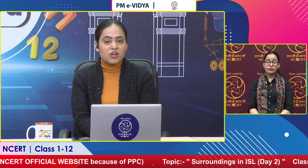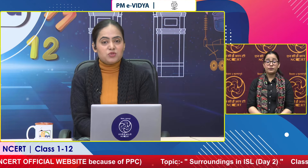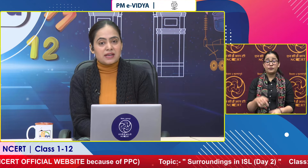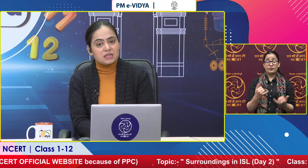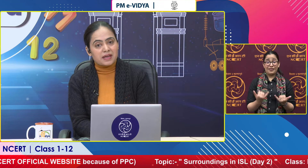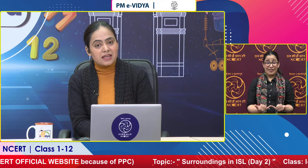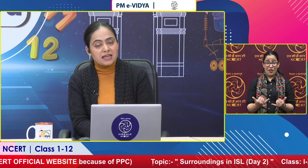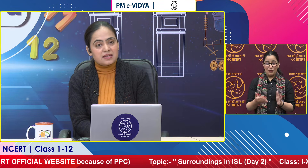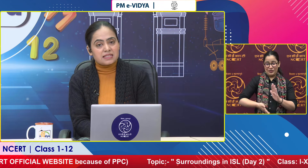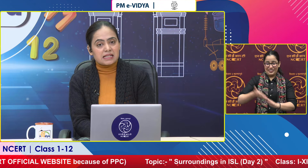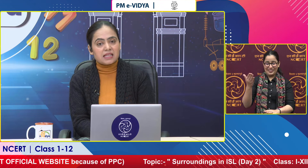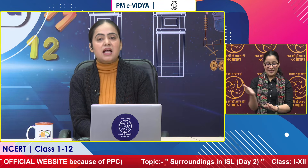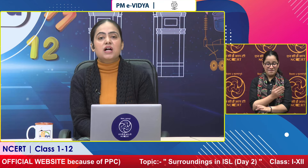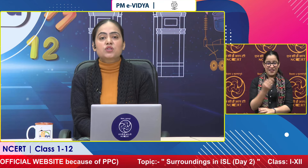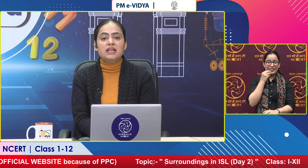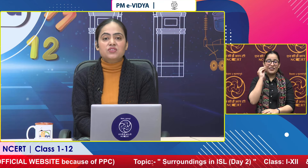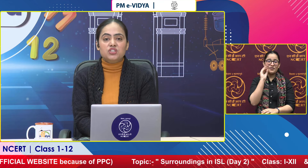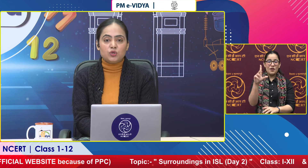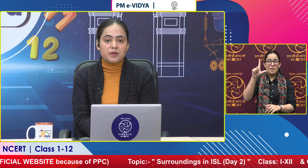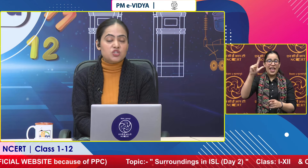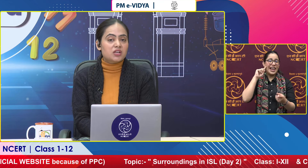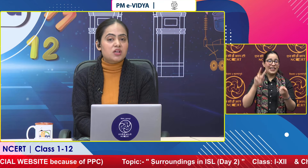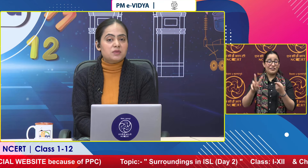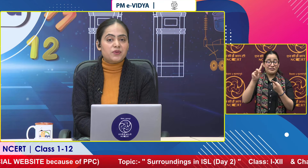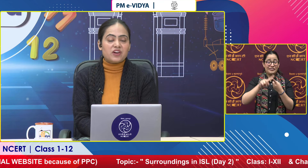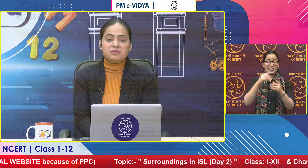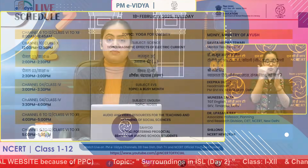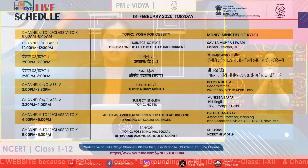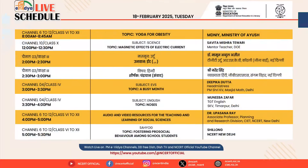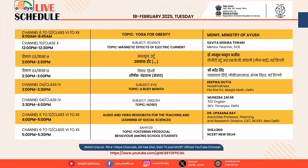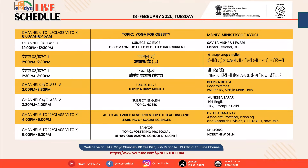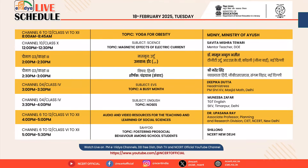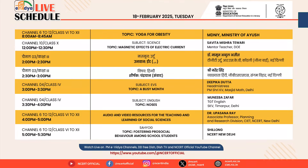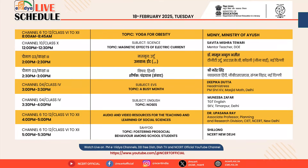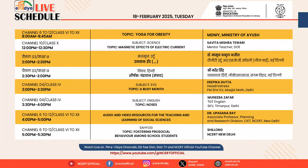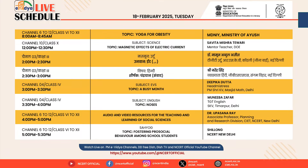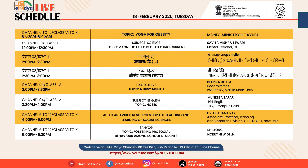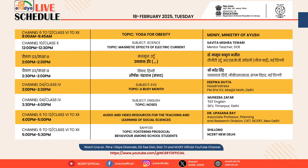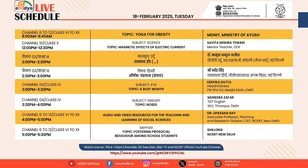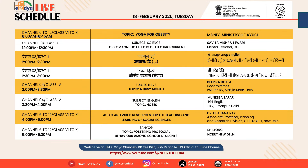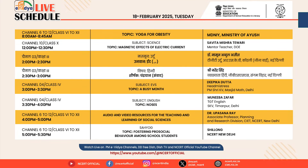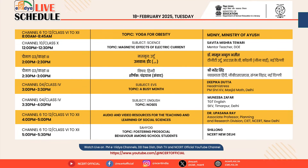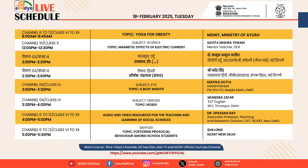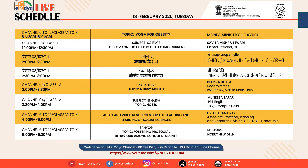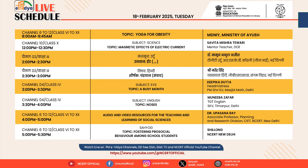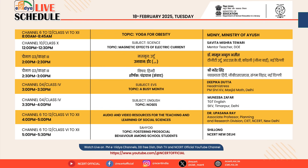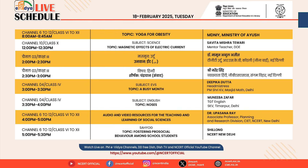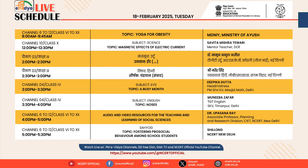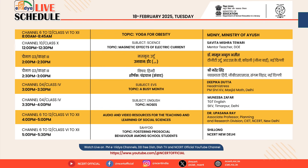और अब जाने से पहले एक नज़र डालते हैं आज के लाइव शेड्यूल पर। जी हाँ, कौन से प्रोग्राम्स आप देख चुके हैं और कौन से देखने वाले हैं। दिस इज़ द एंटायर लिस्ट एंड